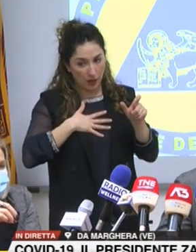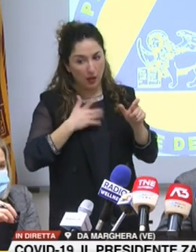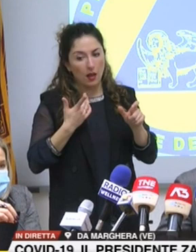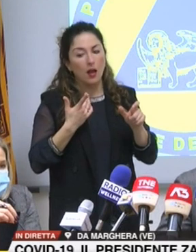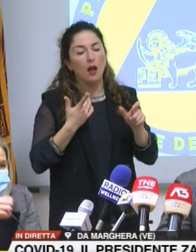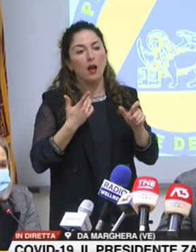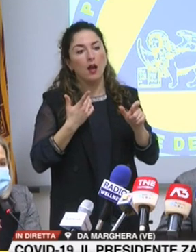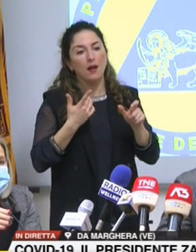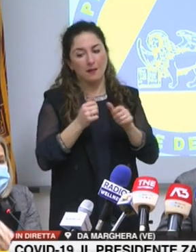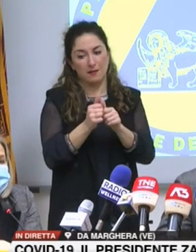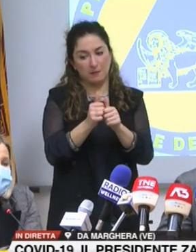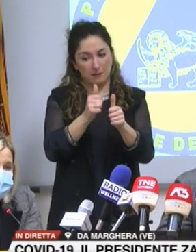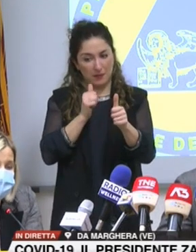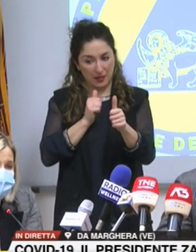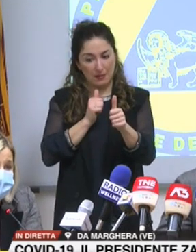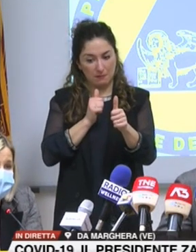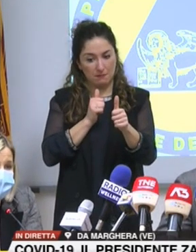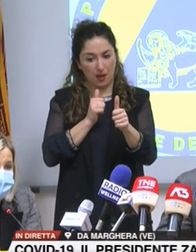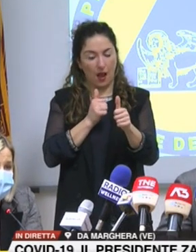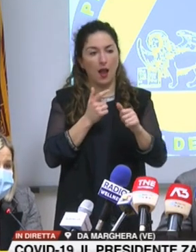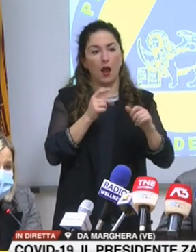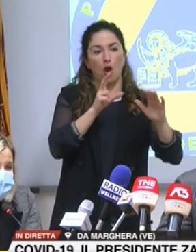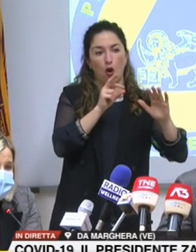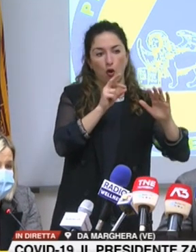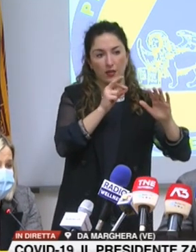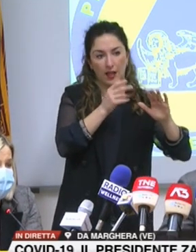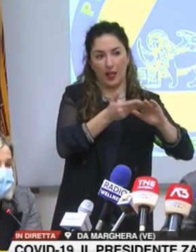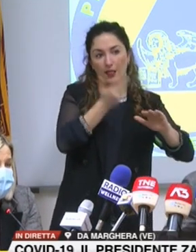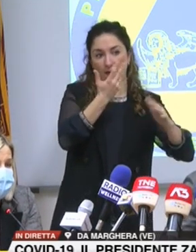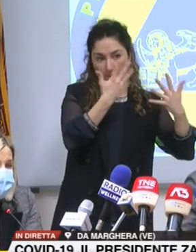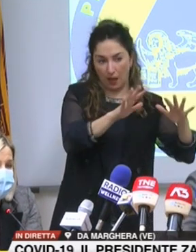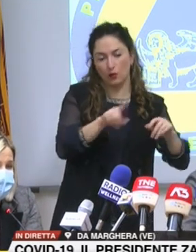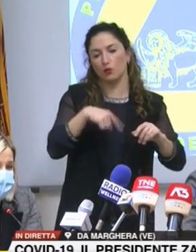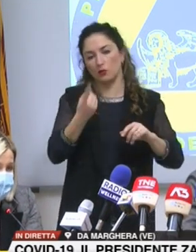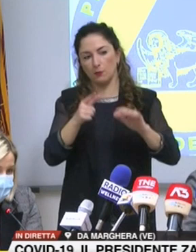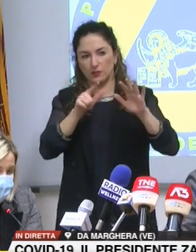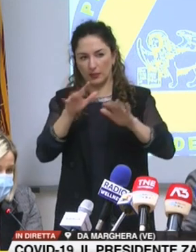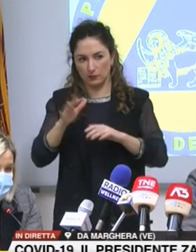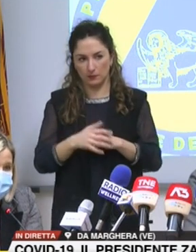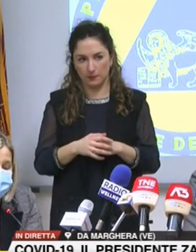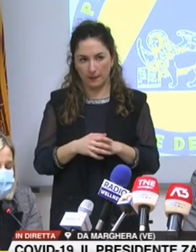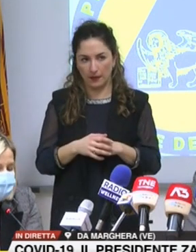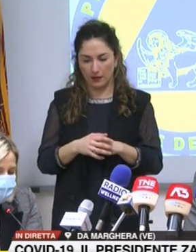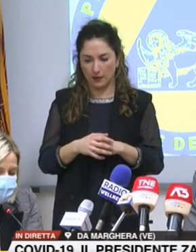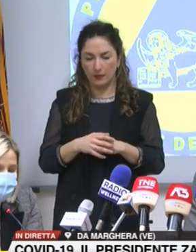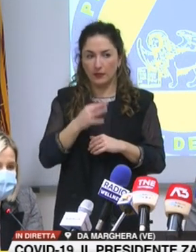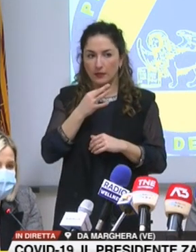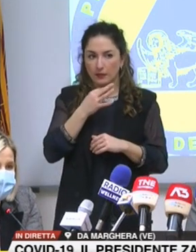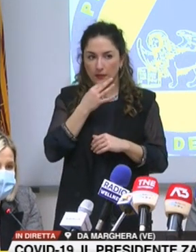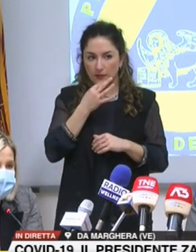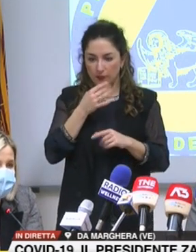concluso tutte le corti degli over 80, quindi poi inizieremo con quelli. Ah, ecco, quindi non è più la chiamata non è più